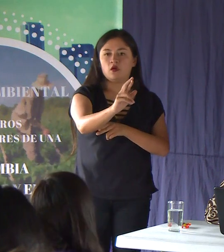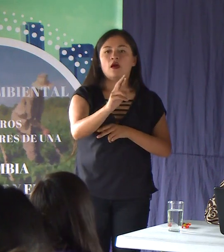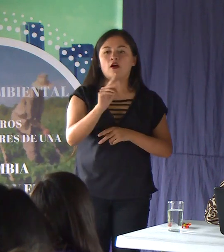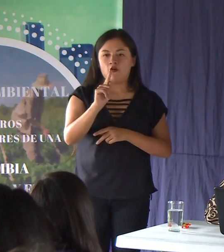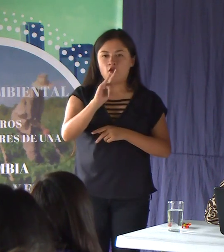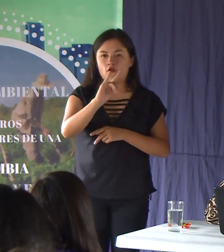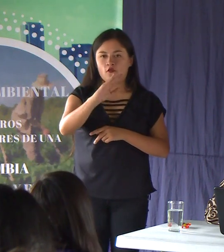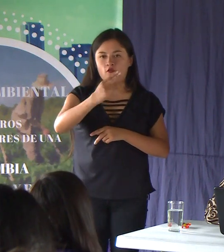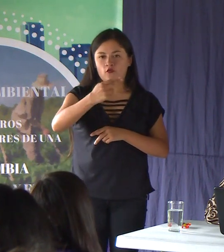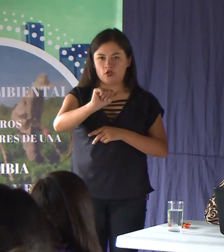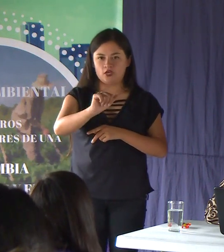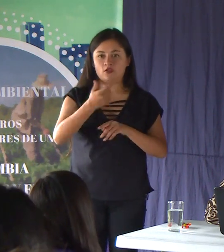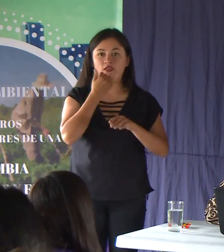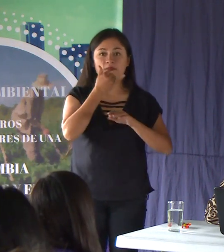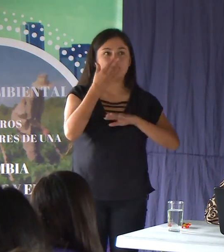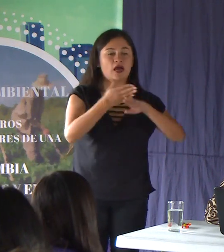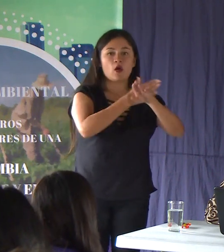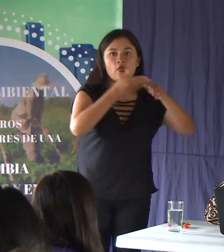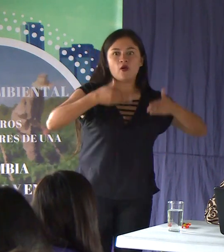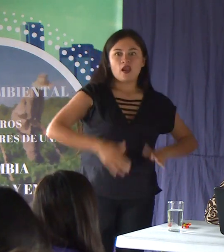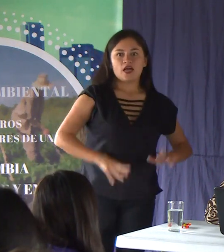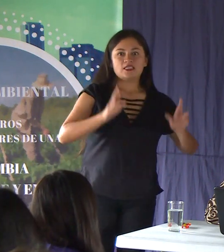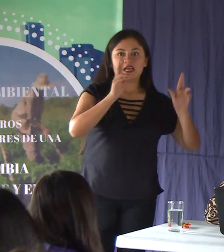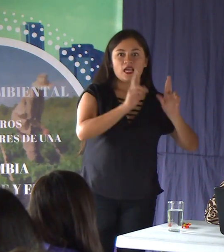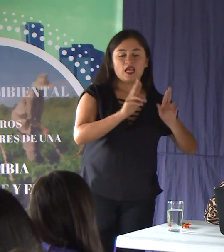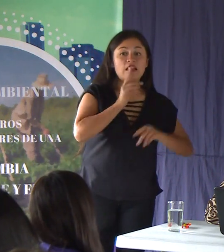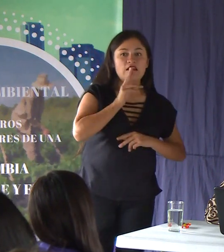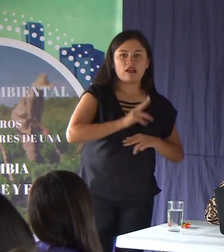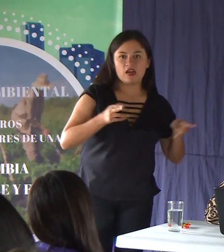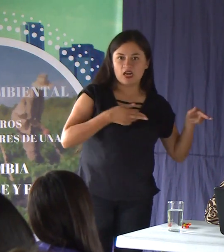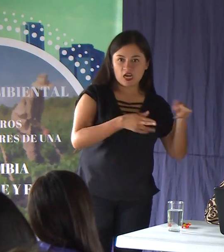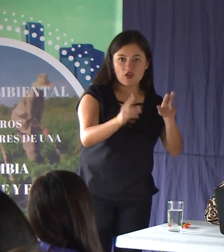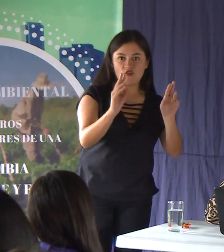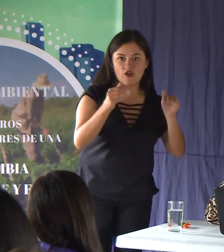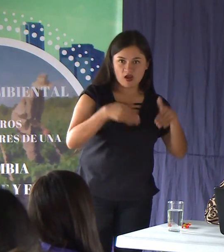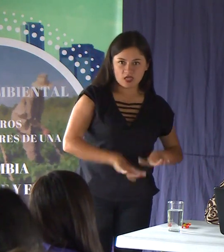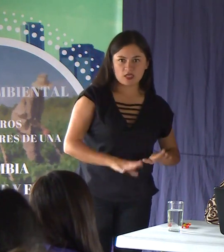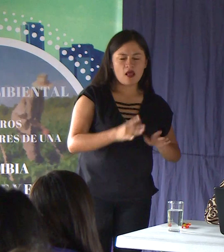totalmente contaminado, malos olores y pues obviamente lleno de todo lo que nosotros